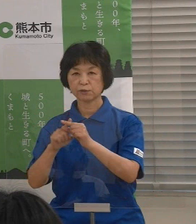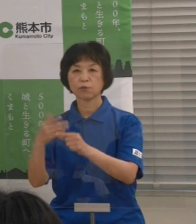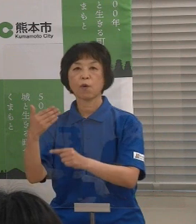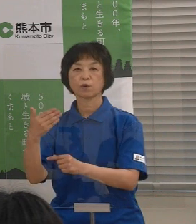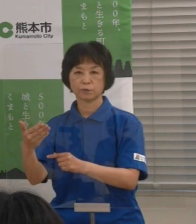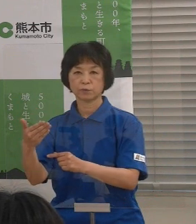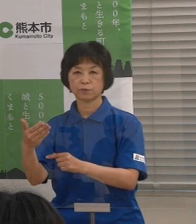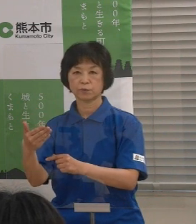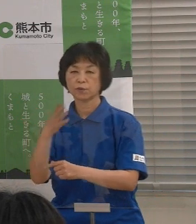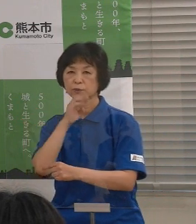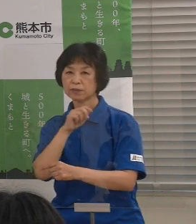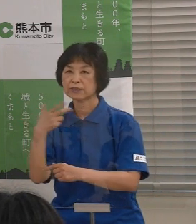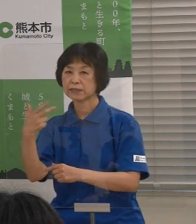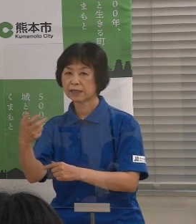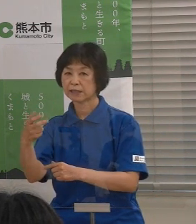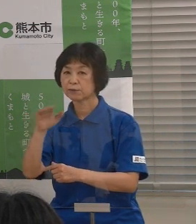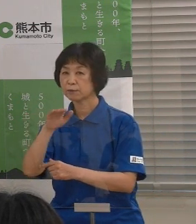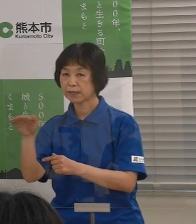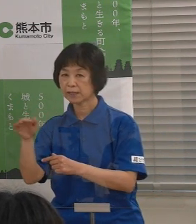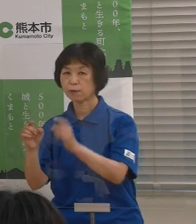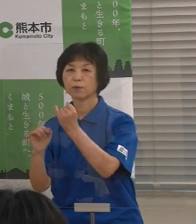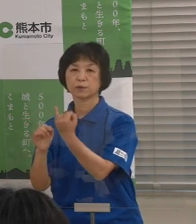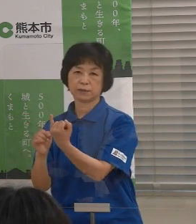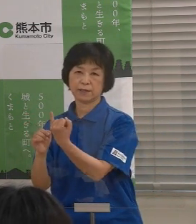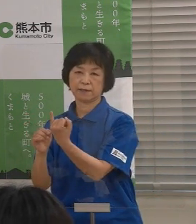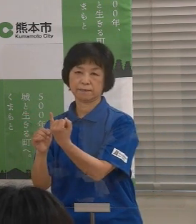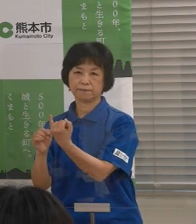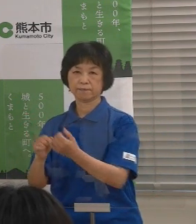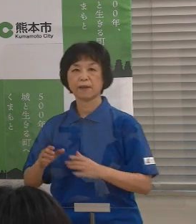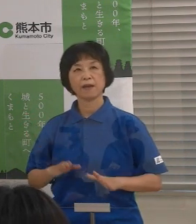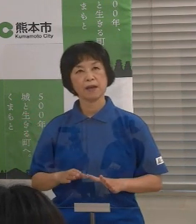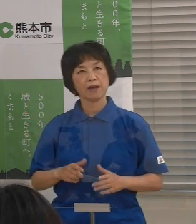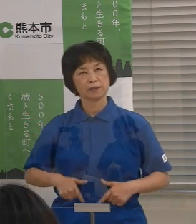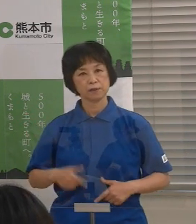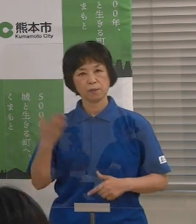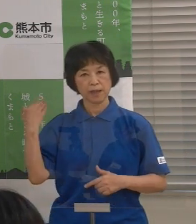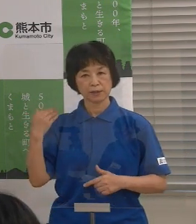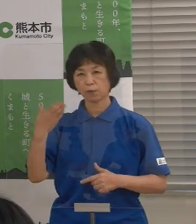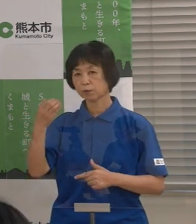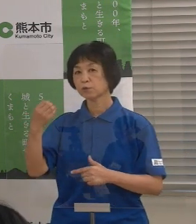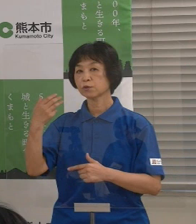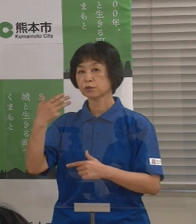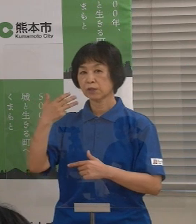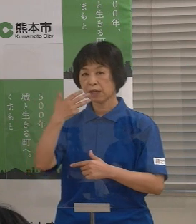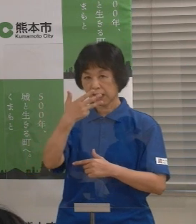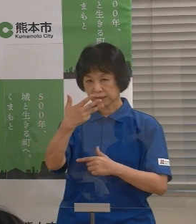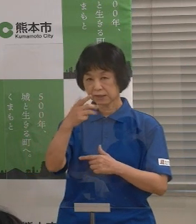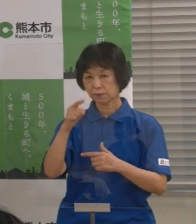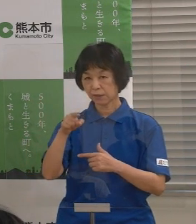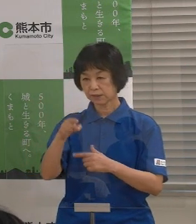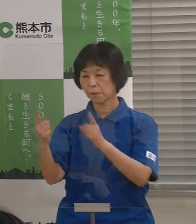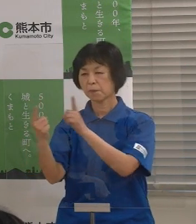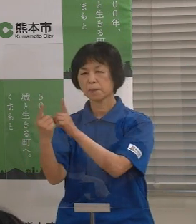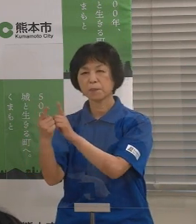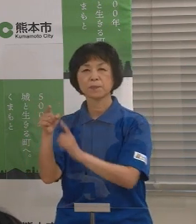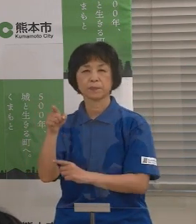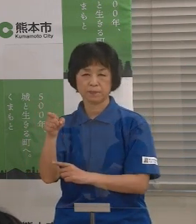いの70歳代の女性です。本市98例目の方の濃厚接触者です。